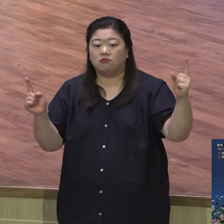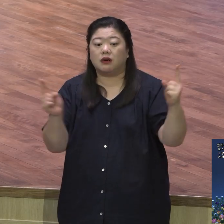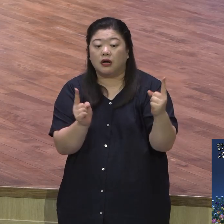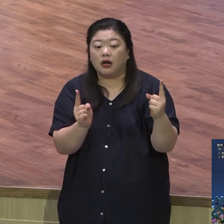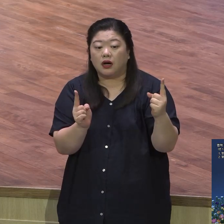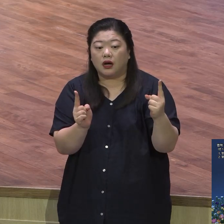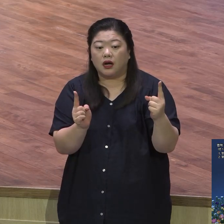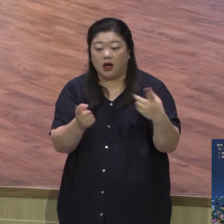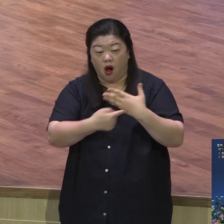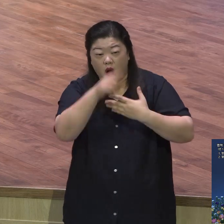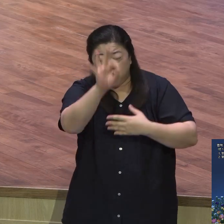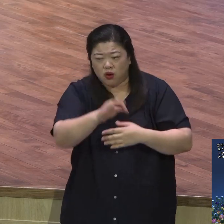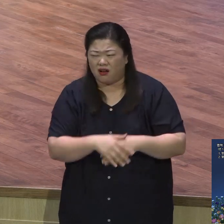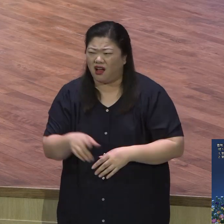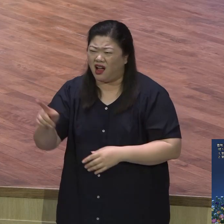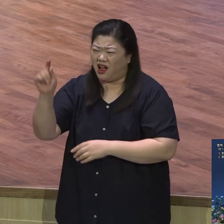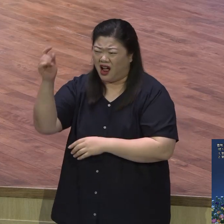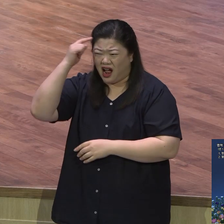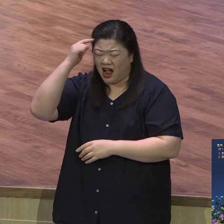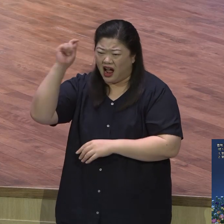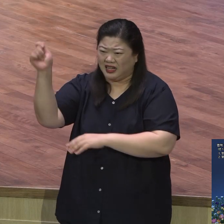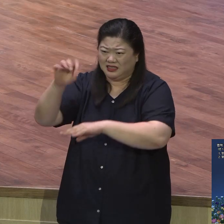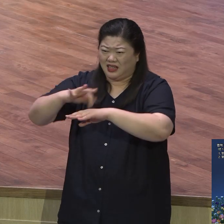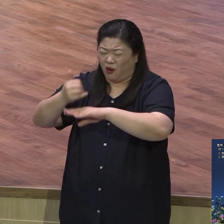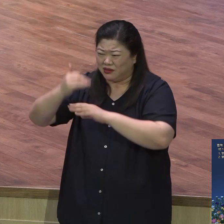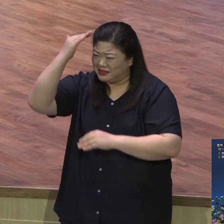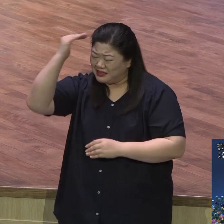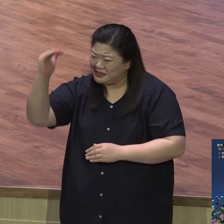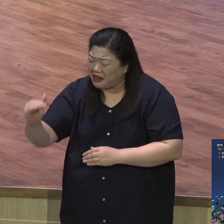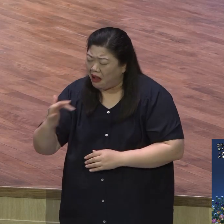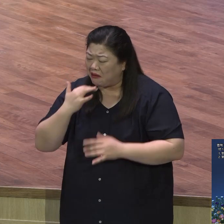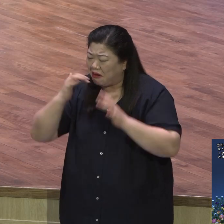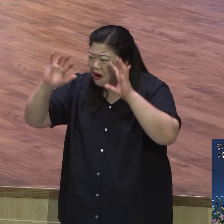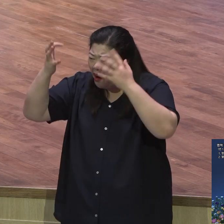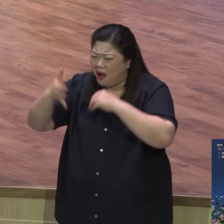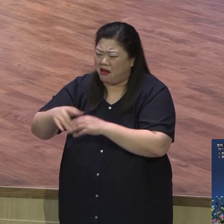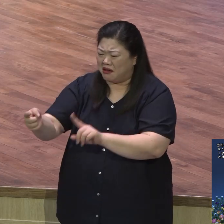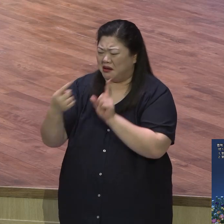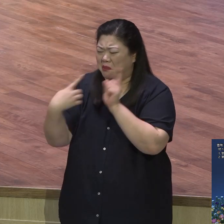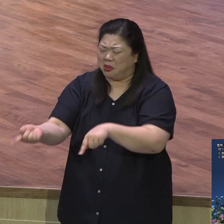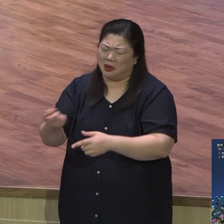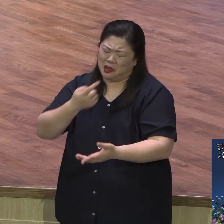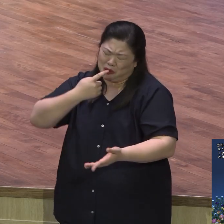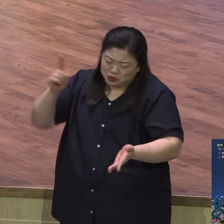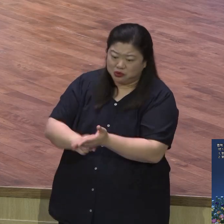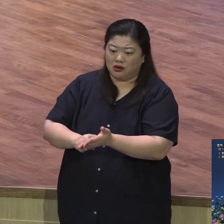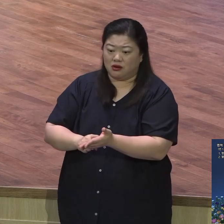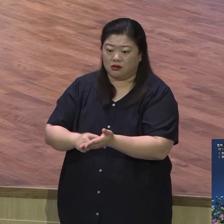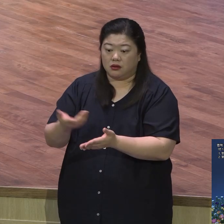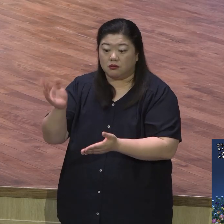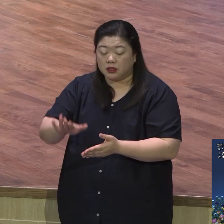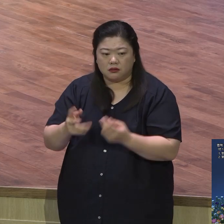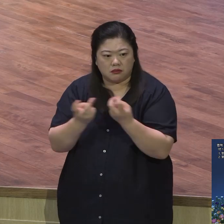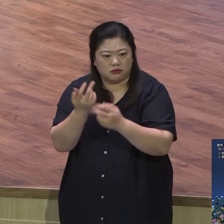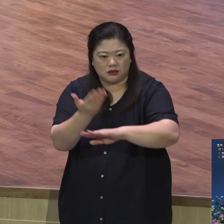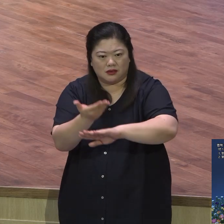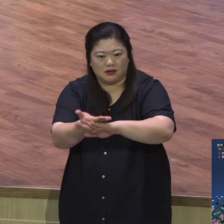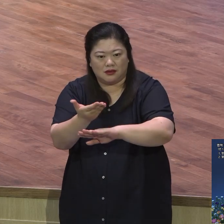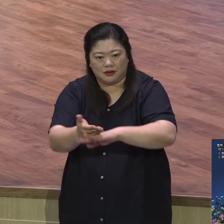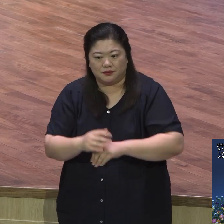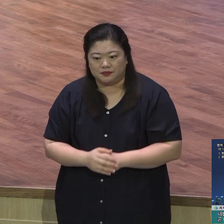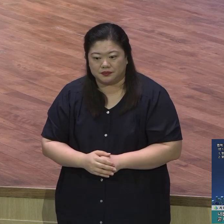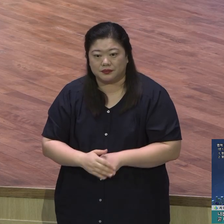완벽하게 성렬질 수 있느냐 그 핵심이 뭡니까 사멸상 17장 45절에 나와요 여기 보면